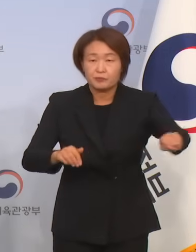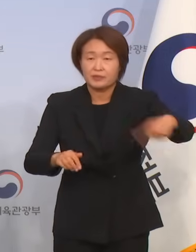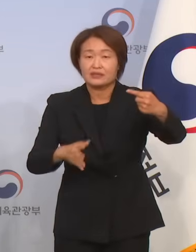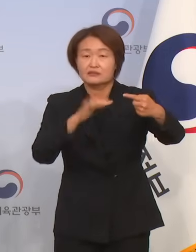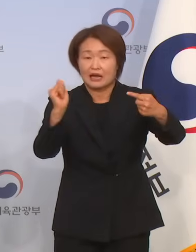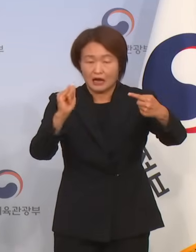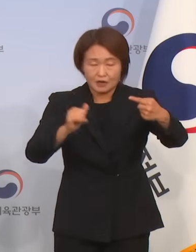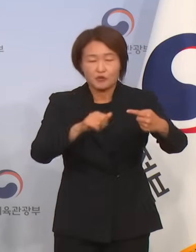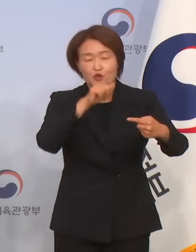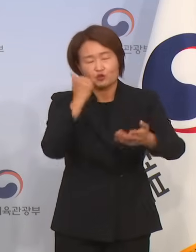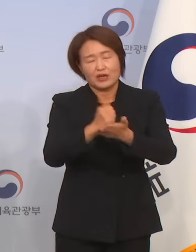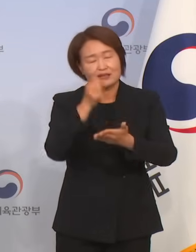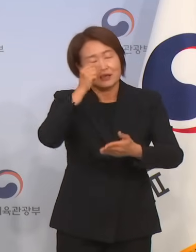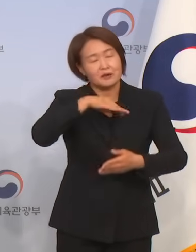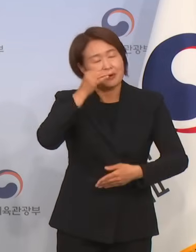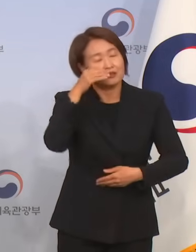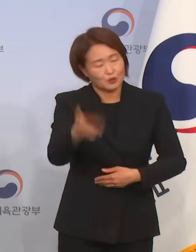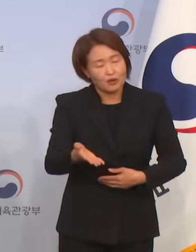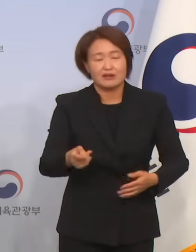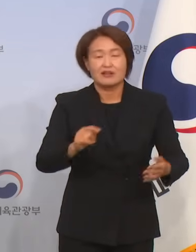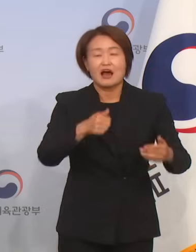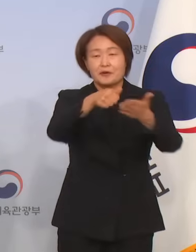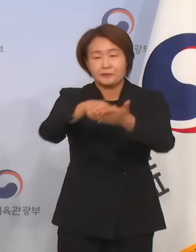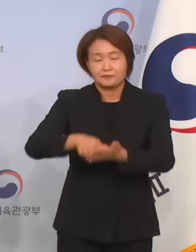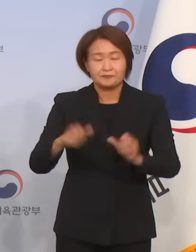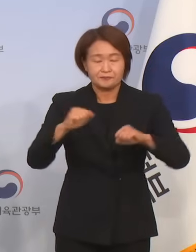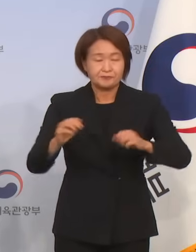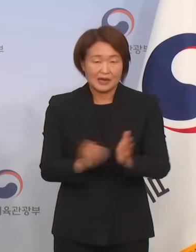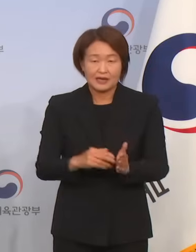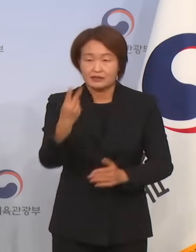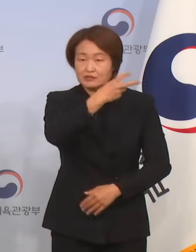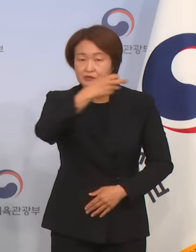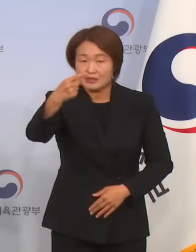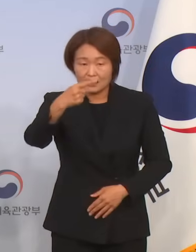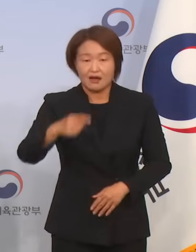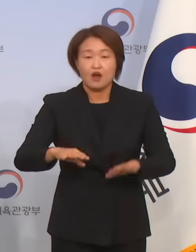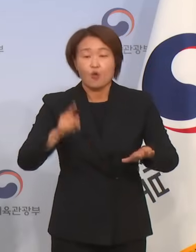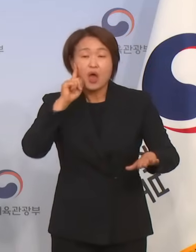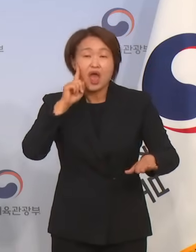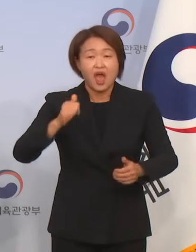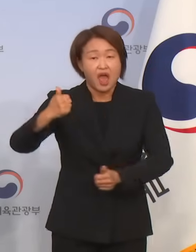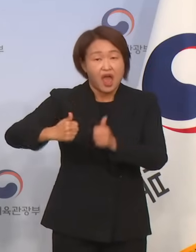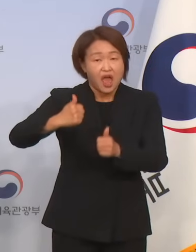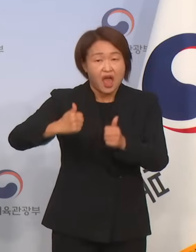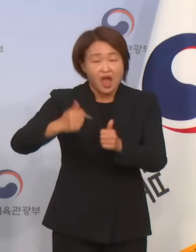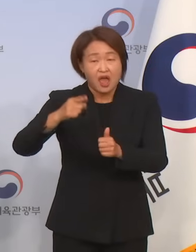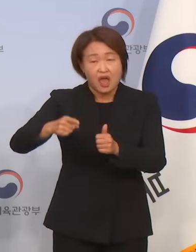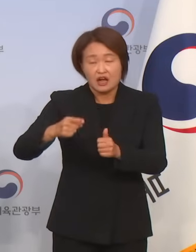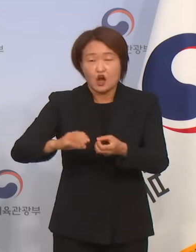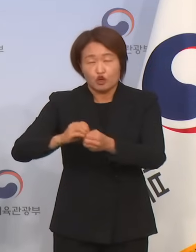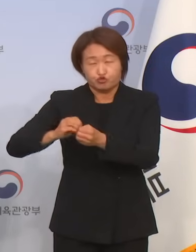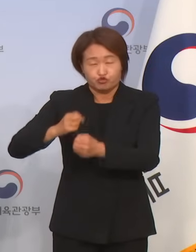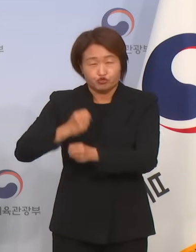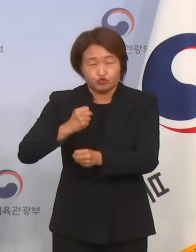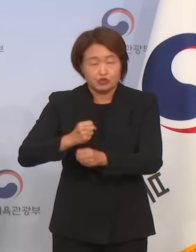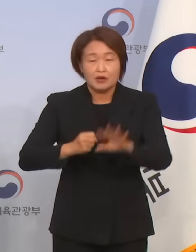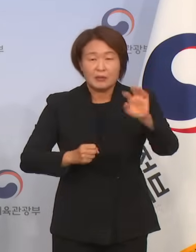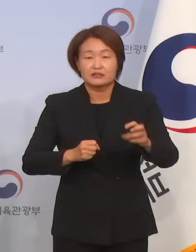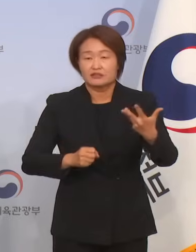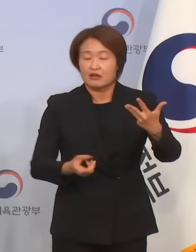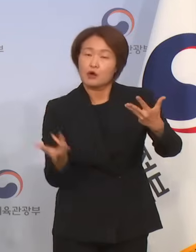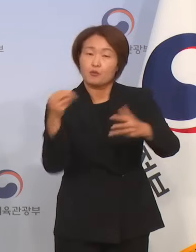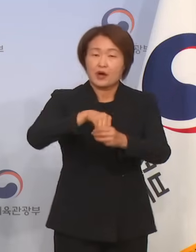사면하도록 의결하였습니다. 이들은 2011년 프로축구 승부 조작으로 제명된 선수 48명을